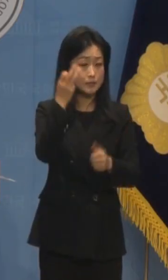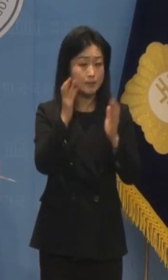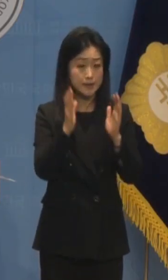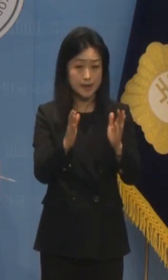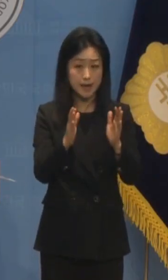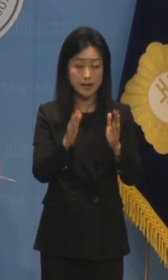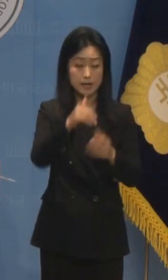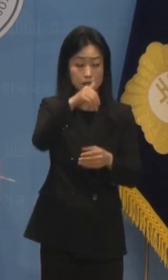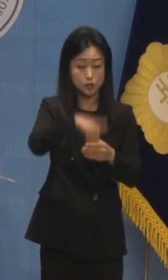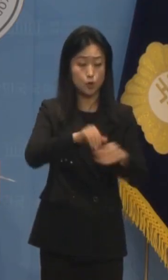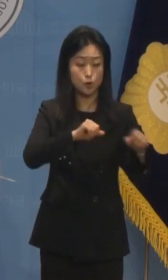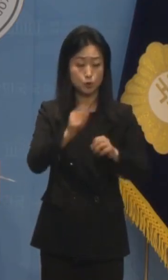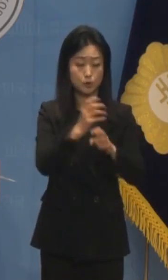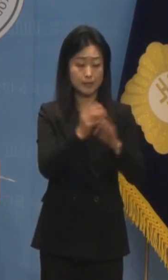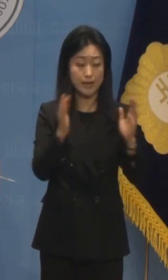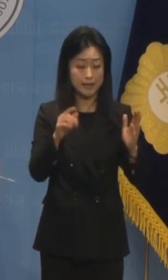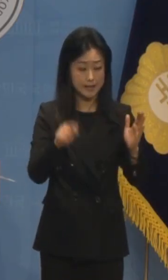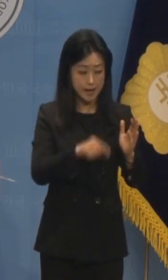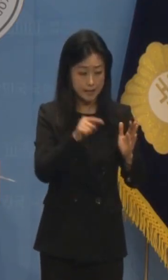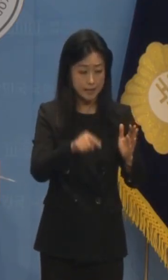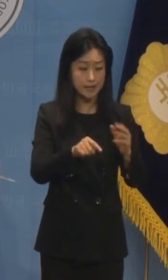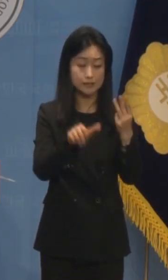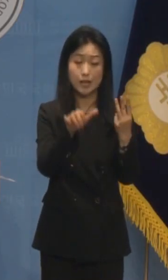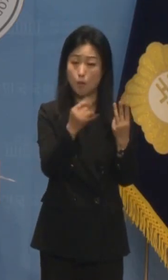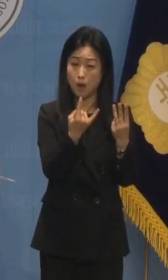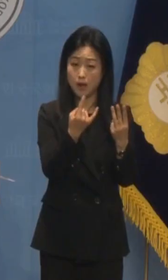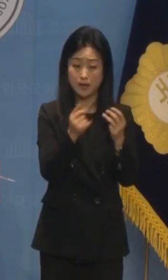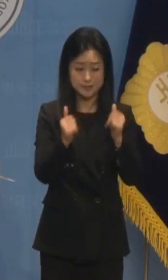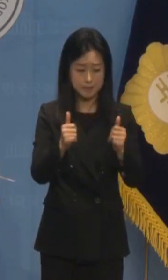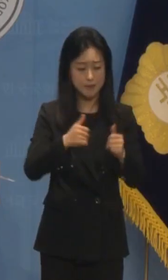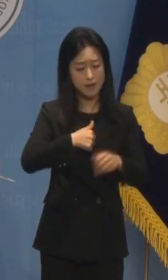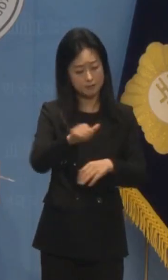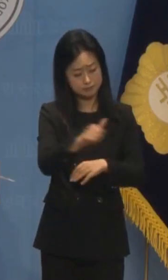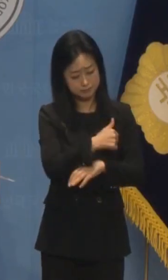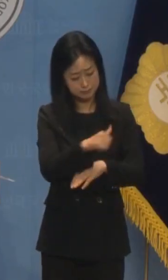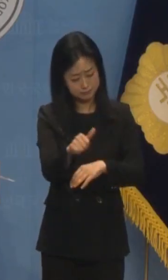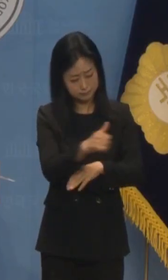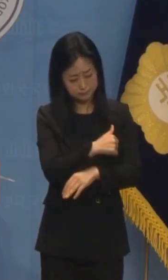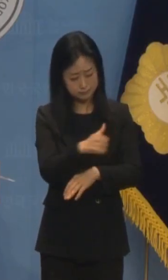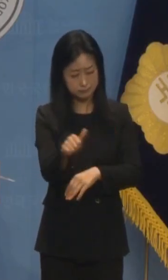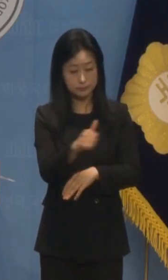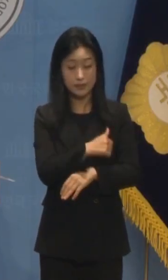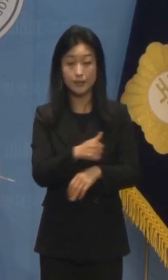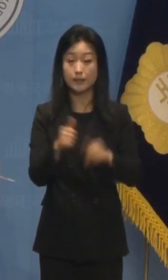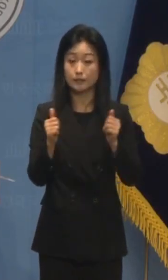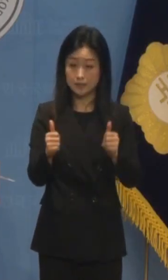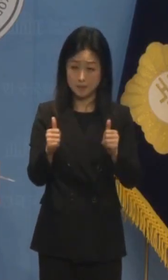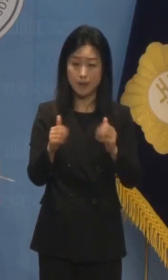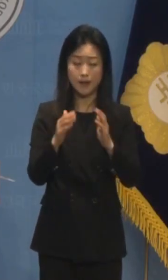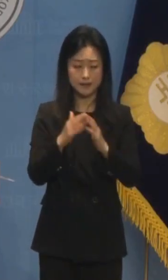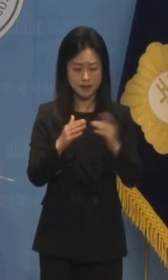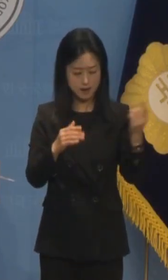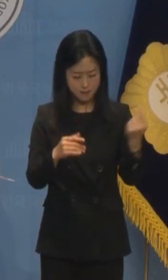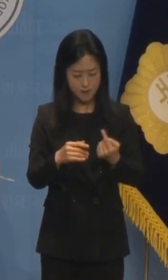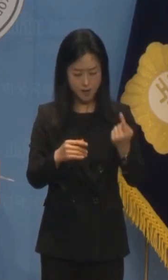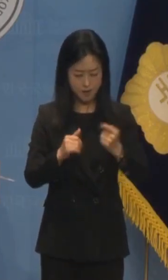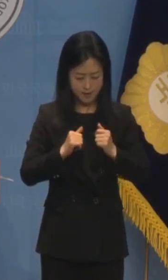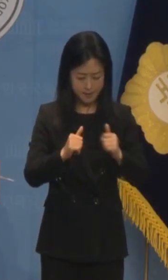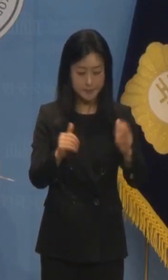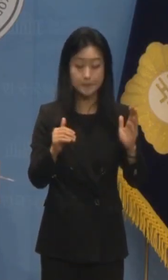공식 선거운동 기간에도 3회나 재판에 참석했을 정도로 법원의 재판에 성실히